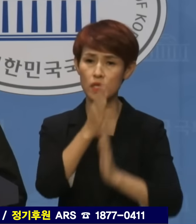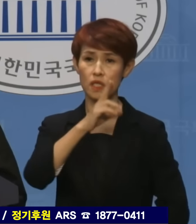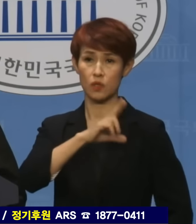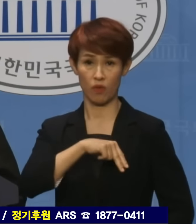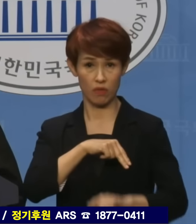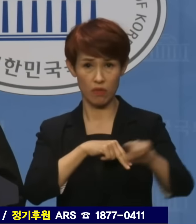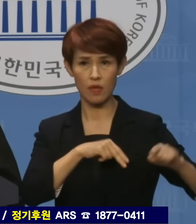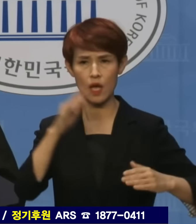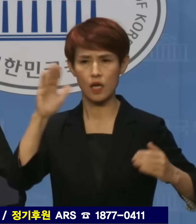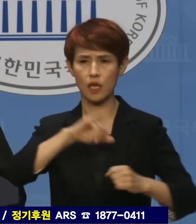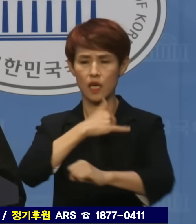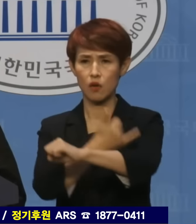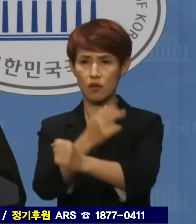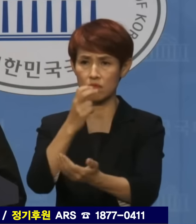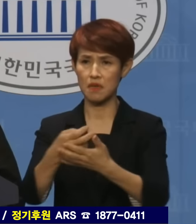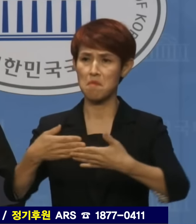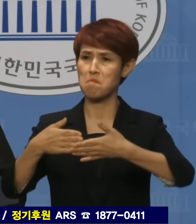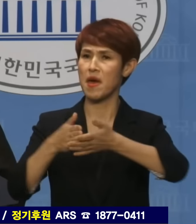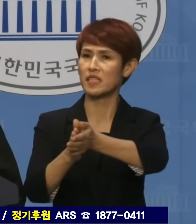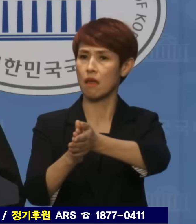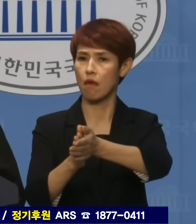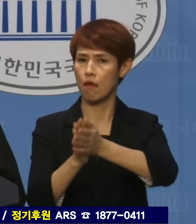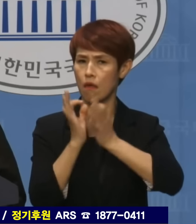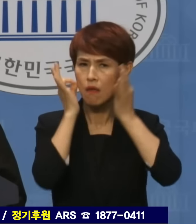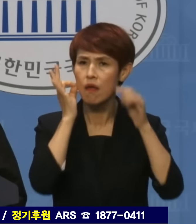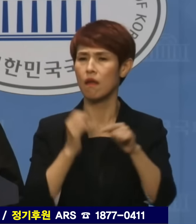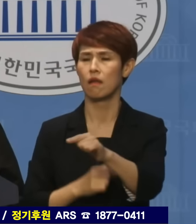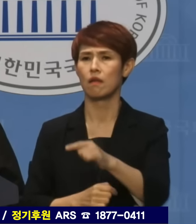의원들이 학생인권조례를 폐지하려고 합니다.